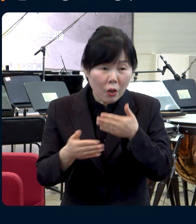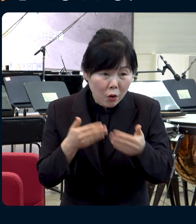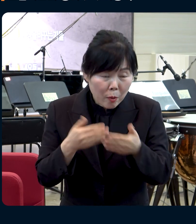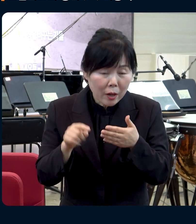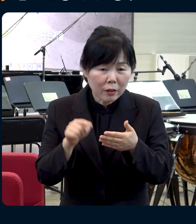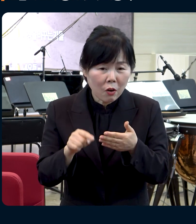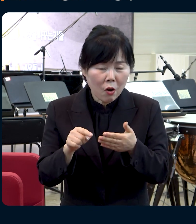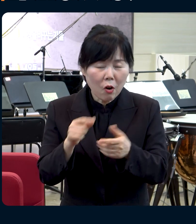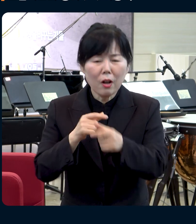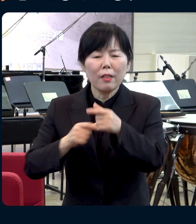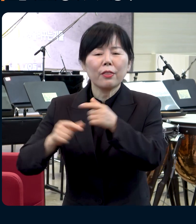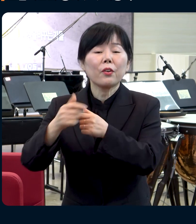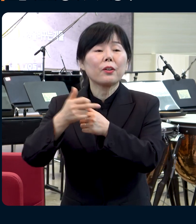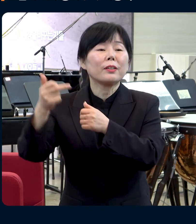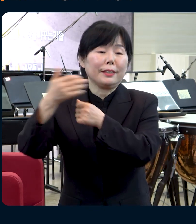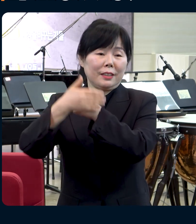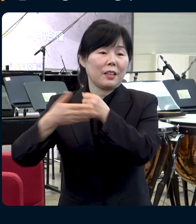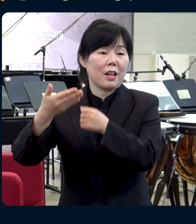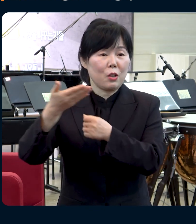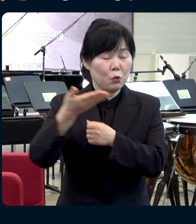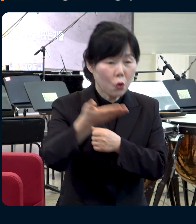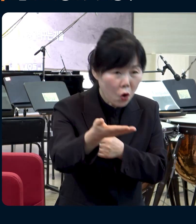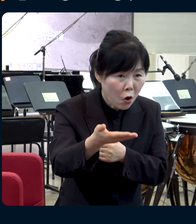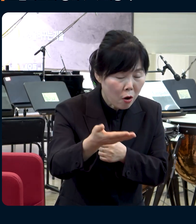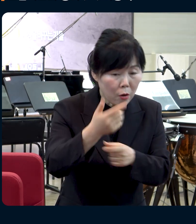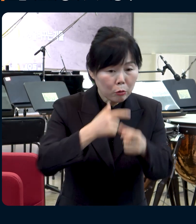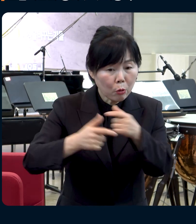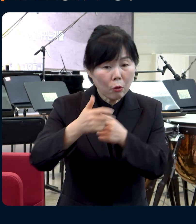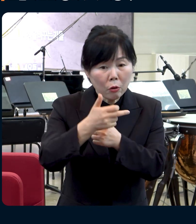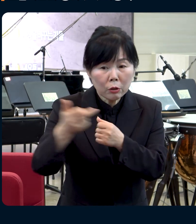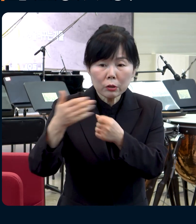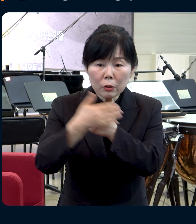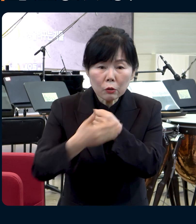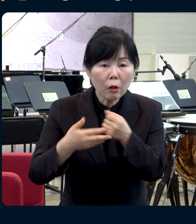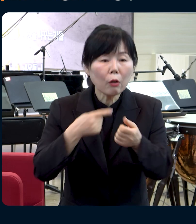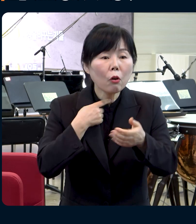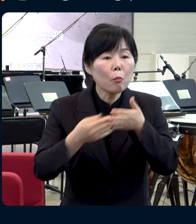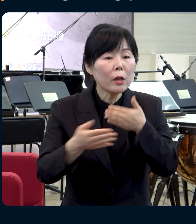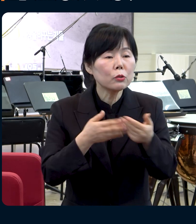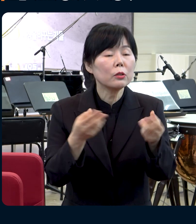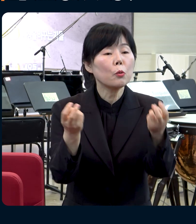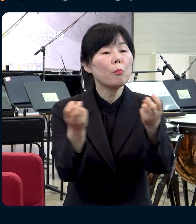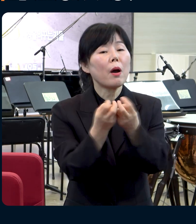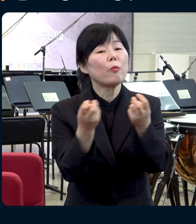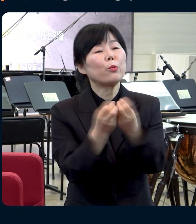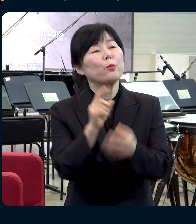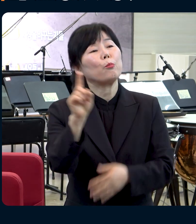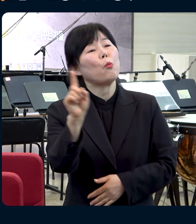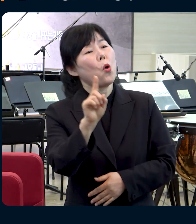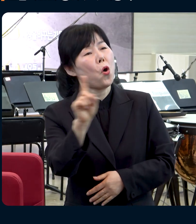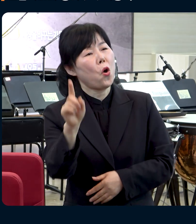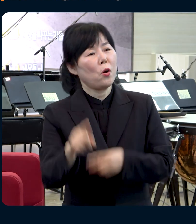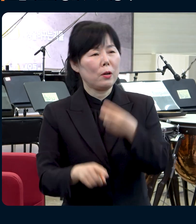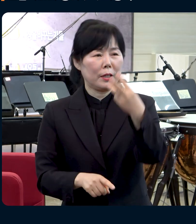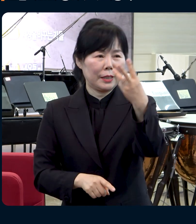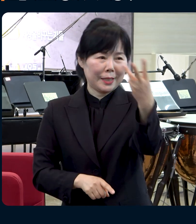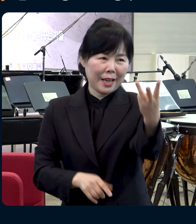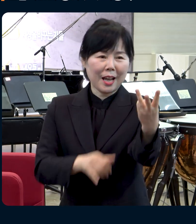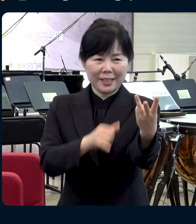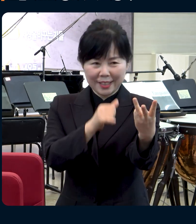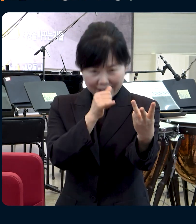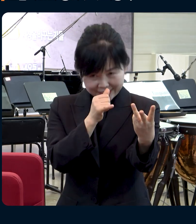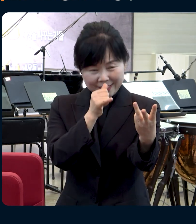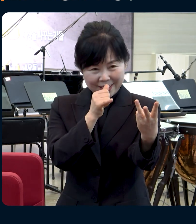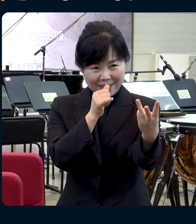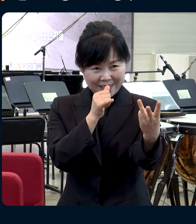하나님께서는 더 큰 은혜를 주실 수 있는데요, 어떻게 더 큰 은혜를 경험할 수 있을까요? 저는 그 세 가지 비결을 여러분과 함께 나누기